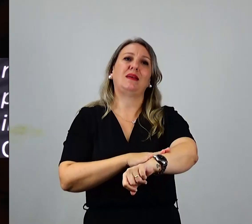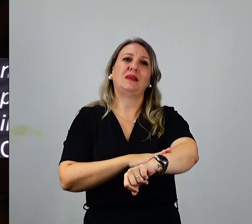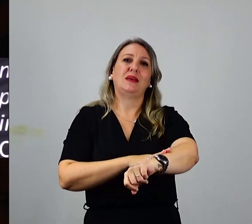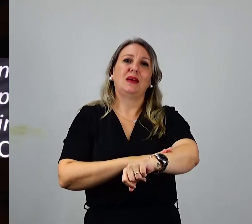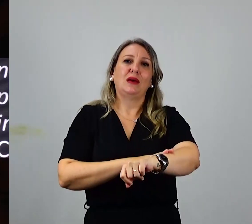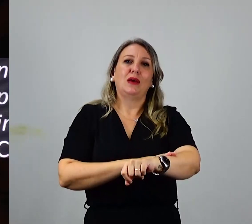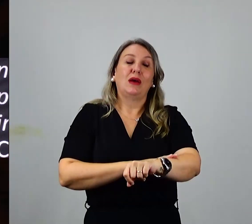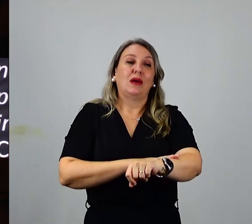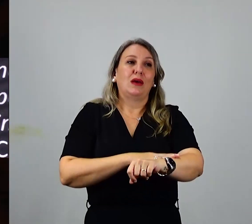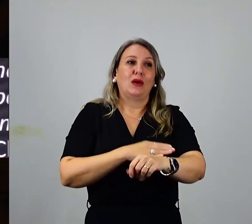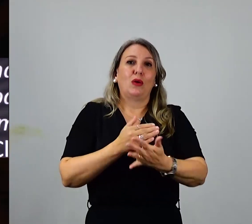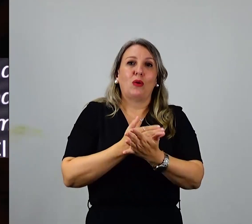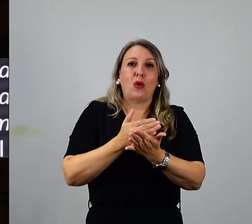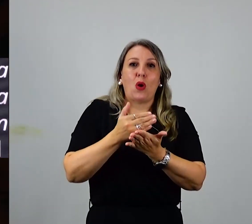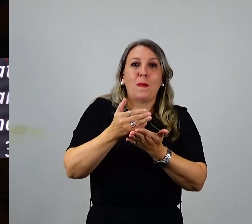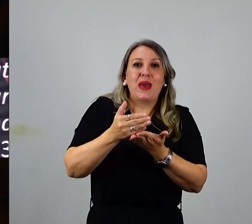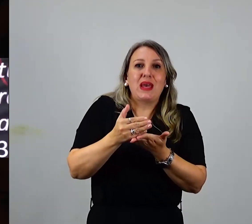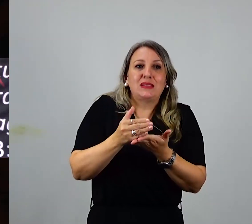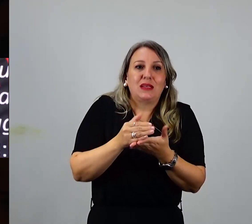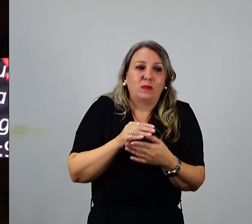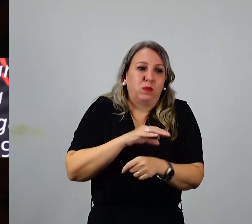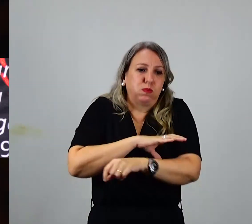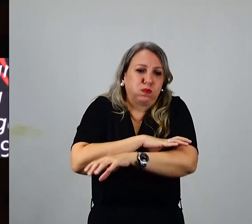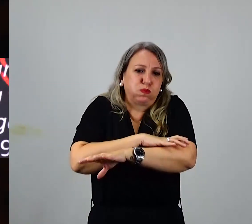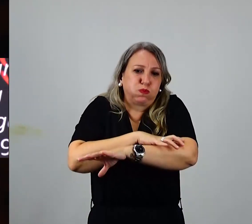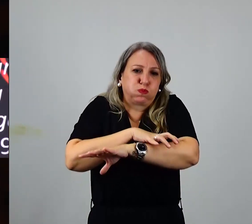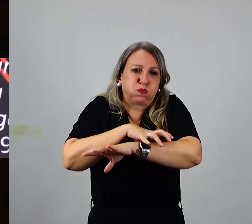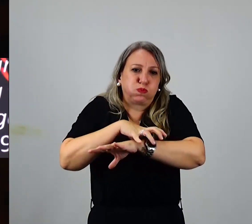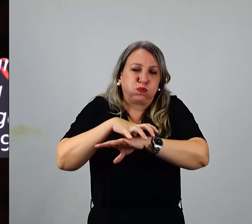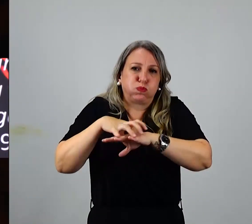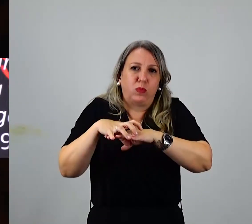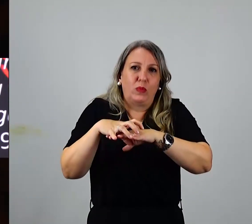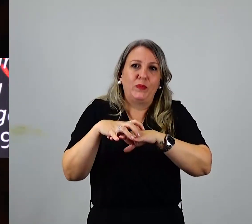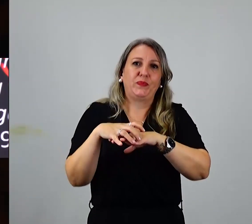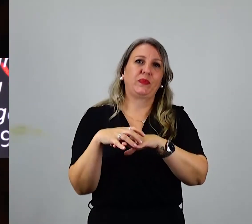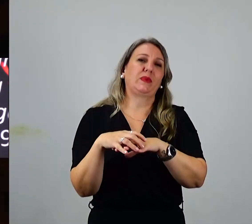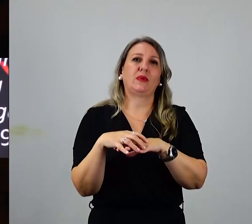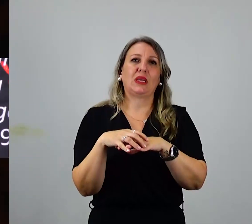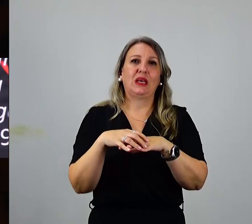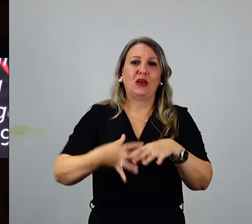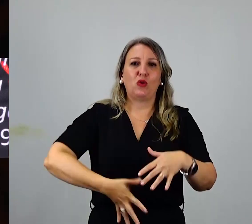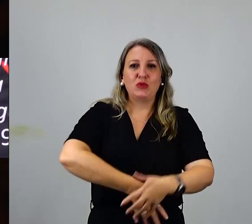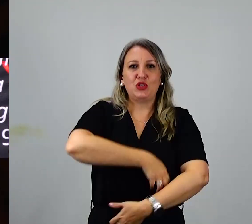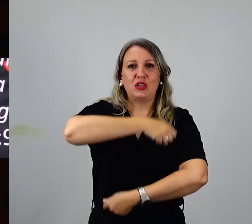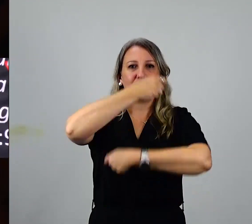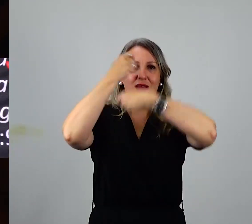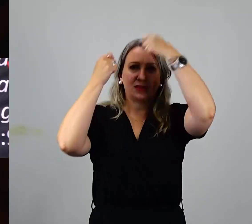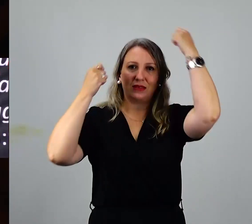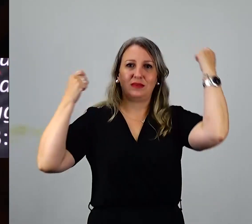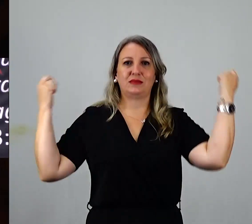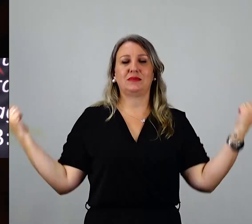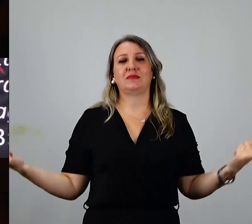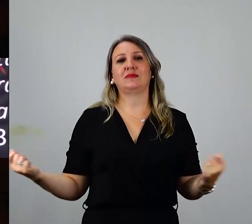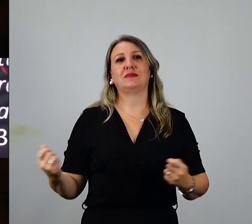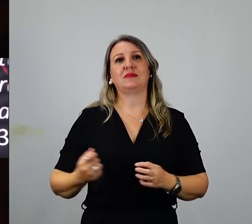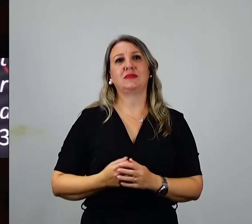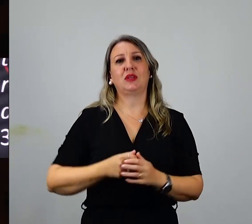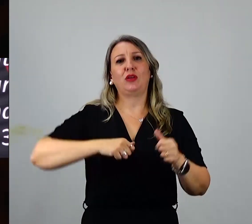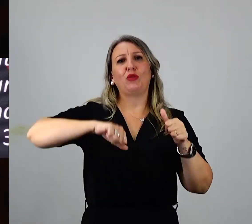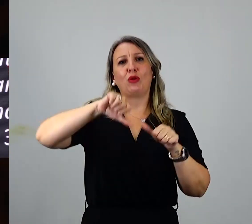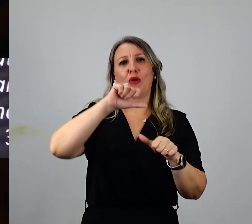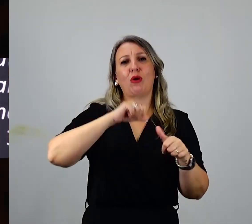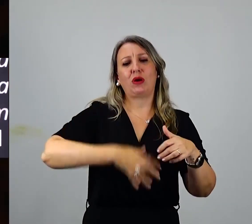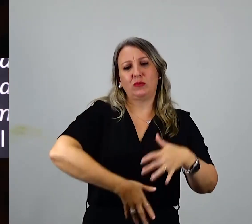de pele. Então ela troca de pele várias vezes. E cada vez que ela